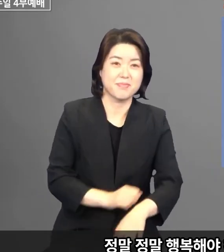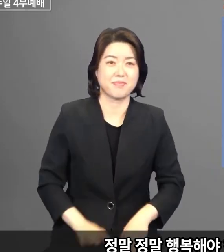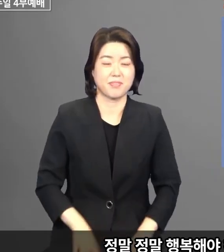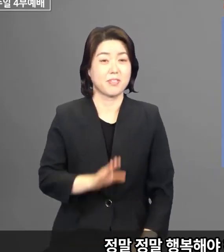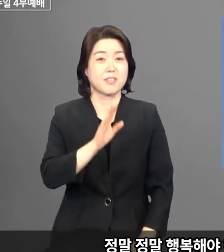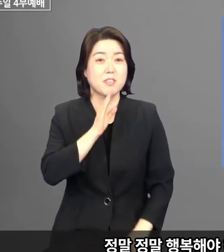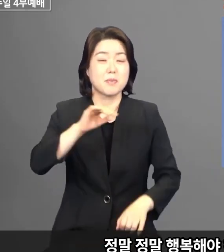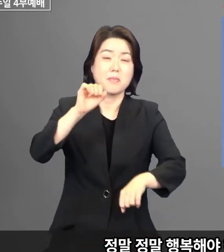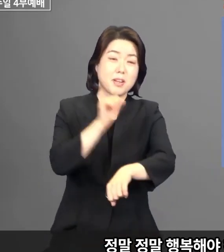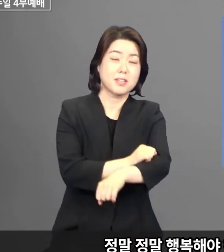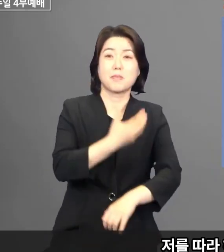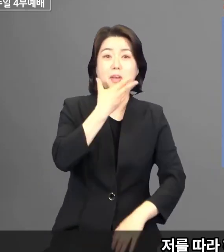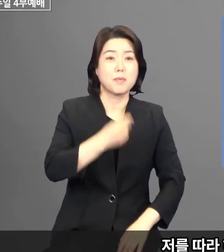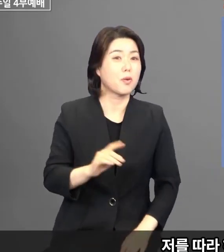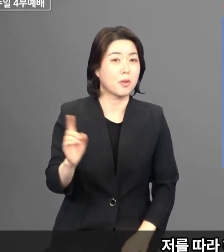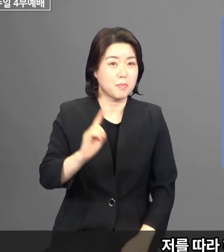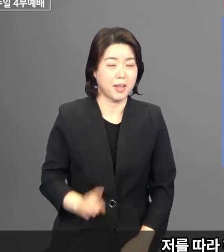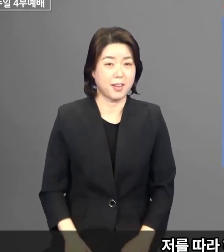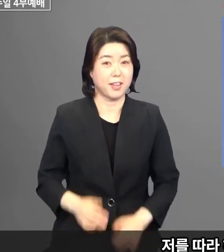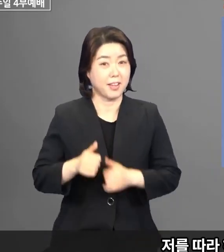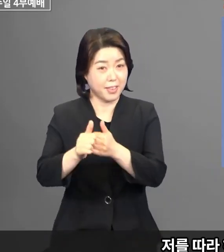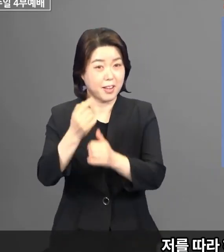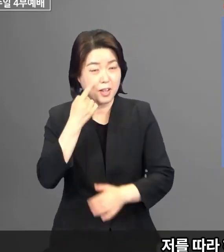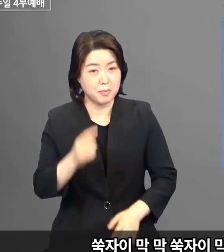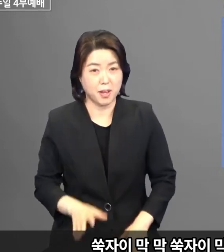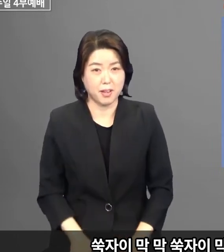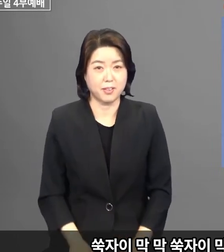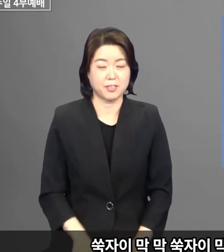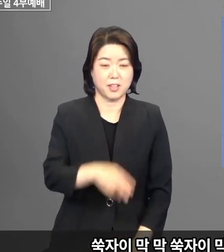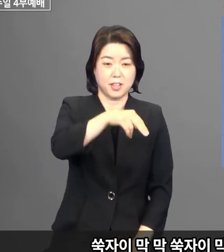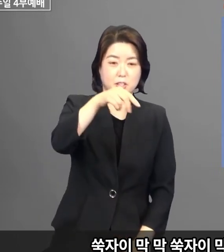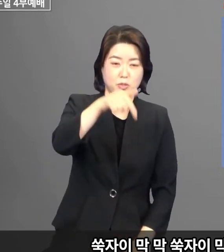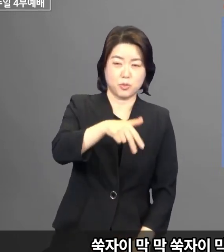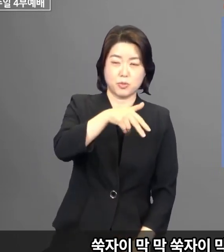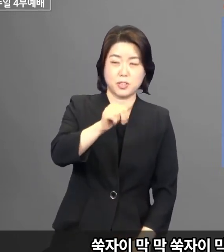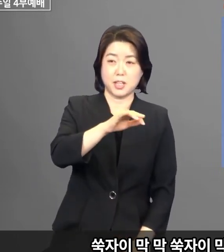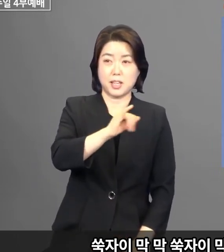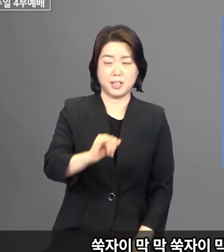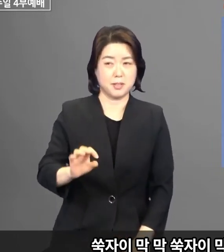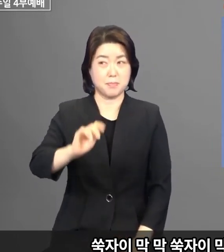정말 행복해하는 어떻게 할까요? 저를 따라 하겠습니다. 쑥자이